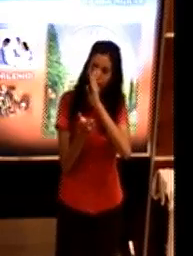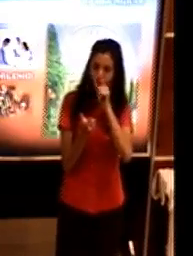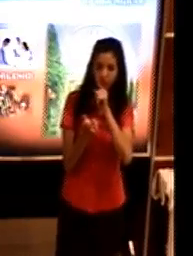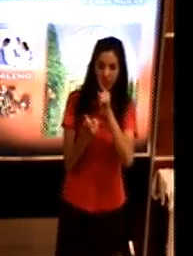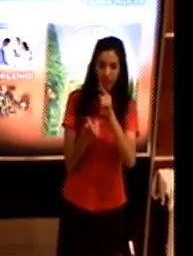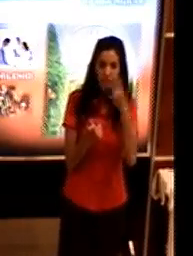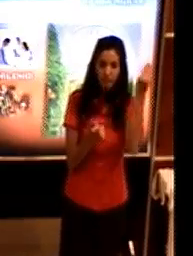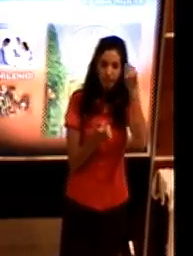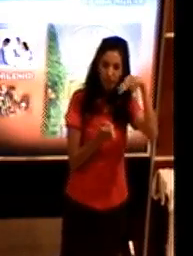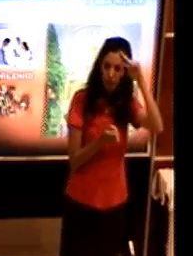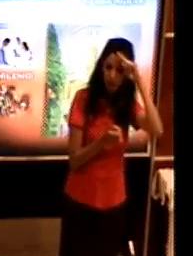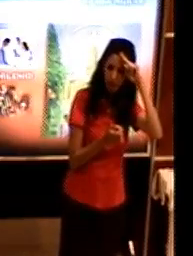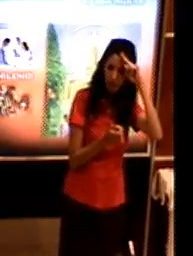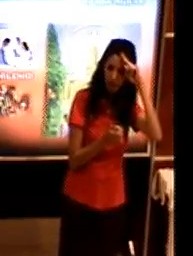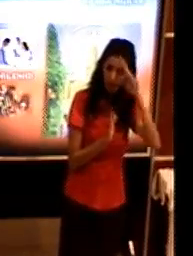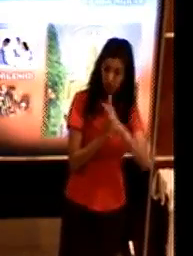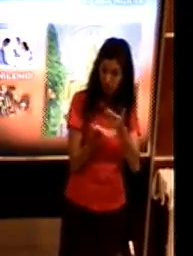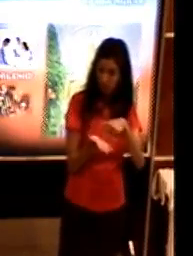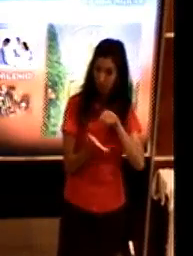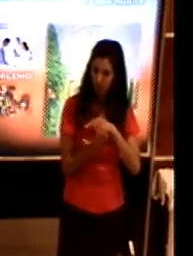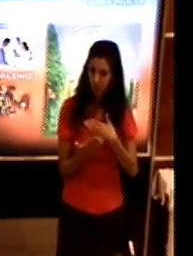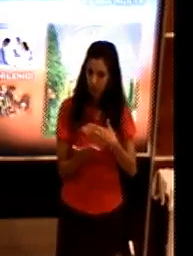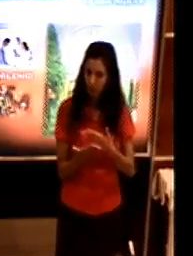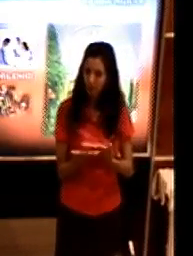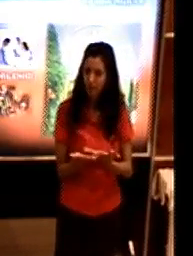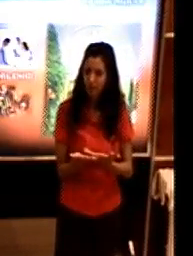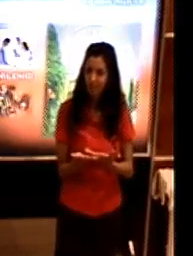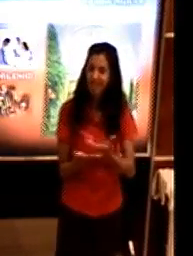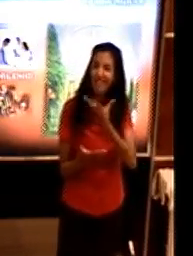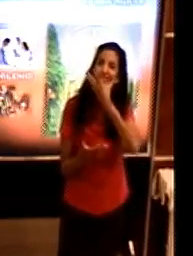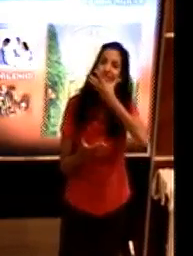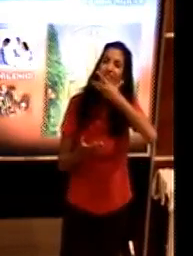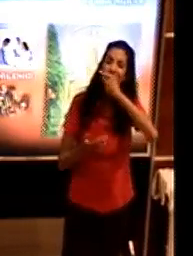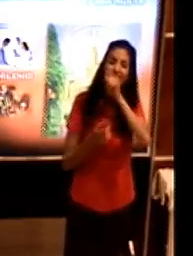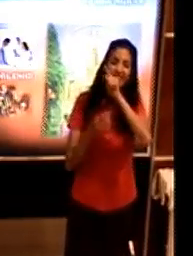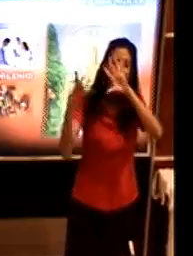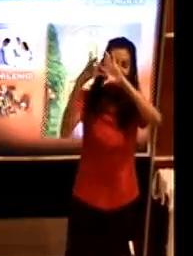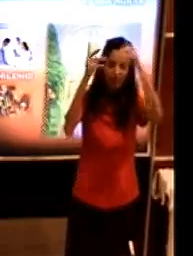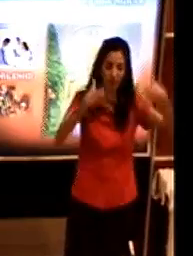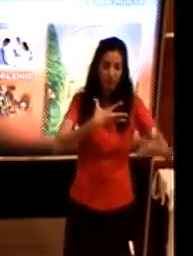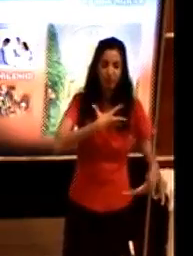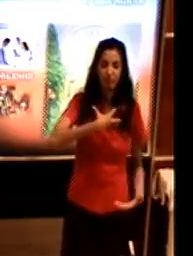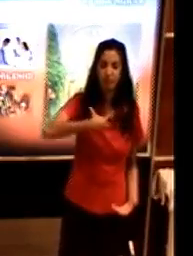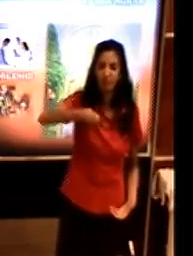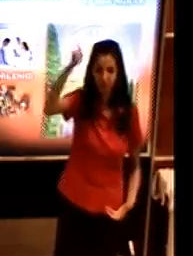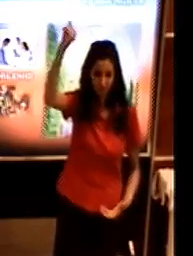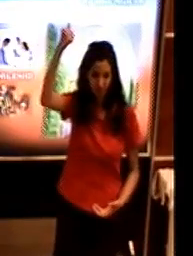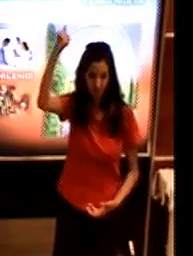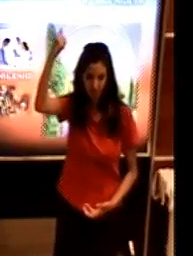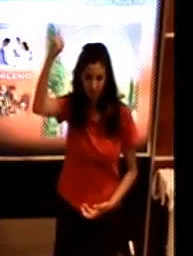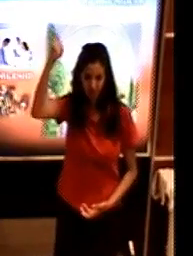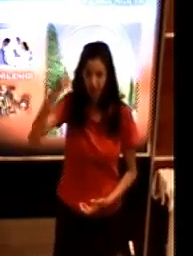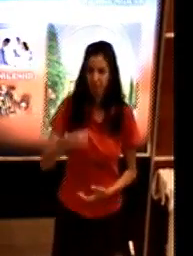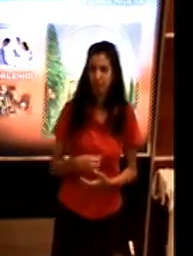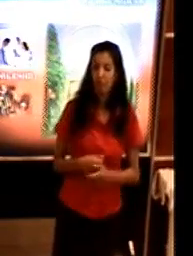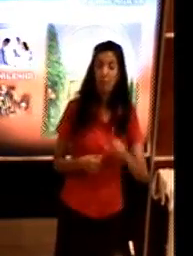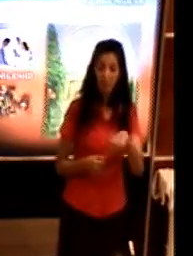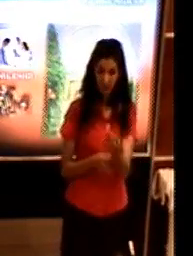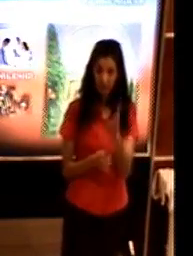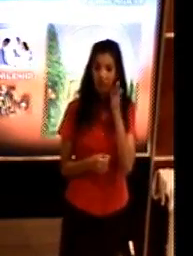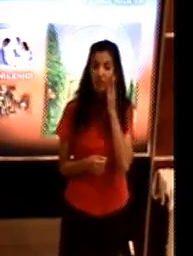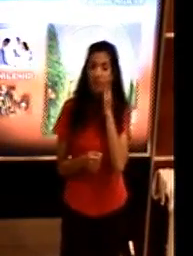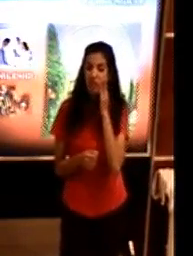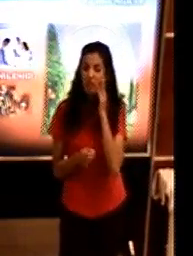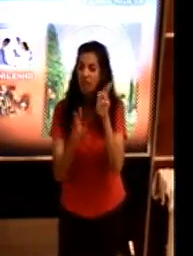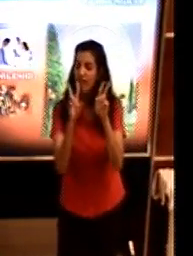bíblico, entonces el Señor me llevará a su santo monte. El tema de la tarde va a tratar, mañana de tarde,